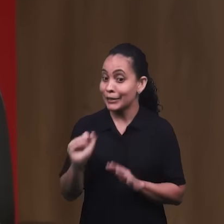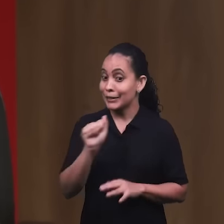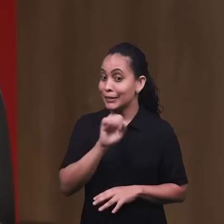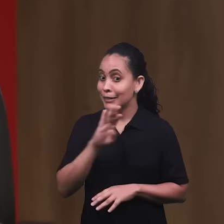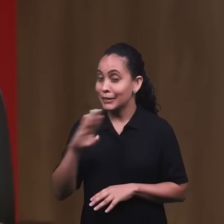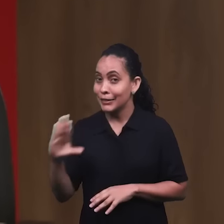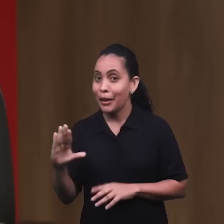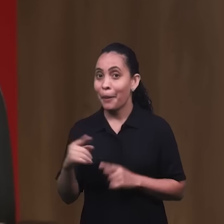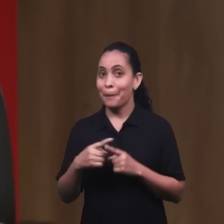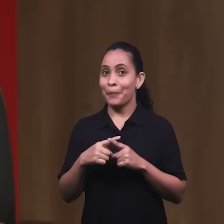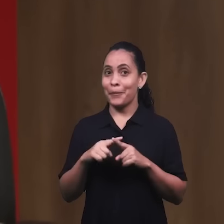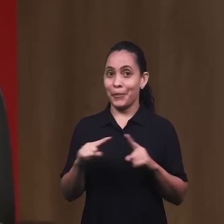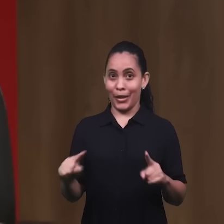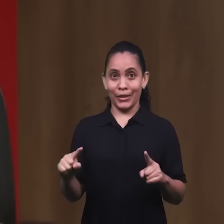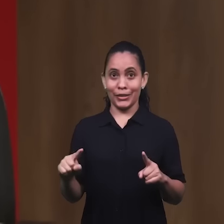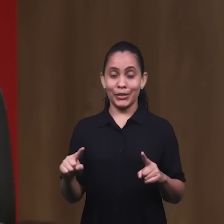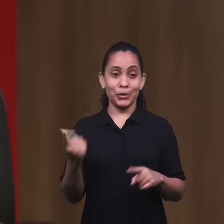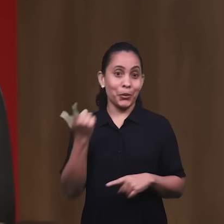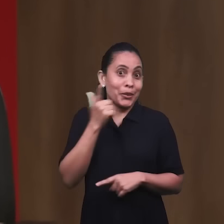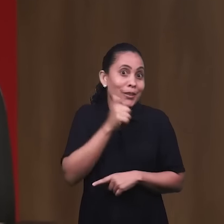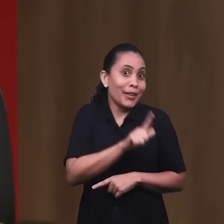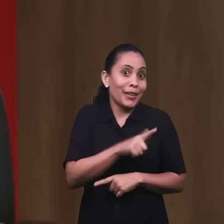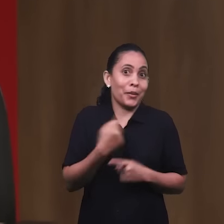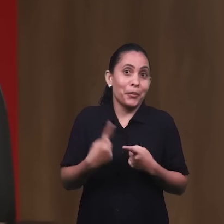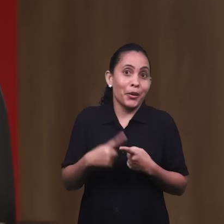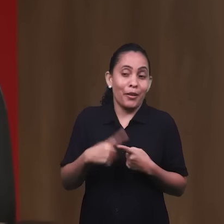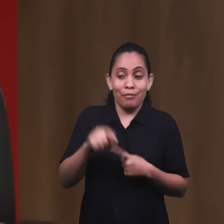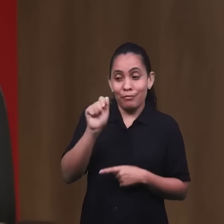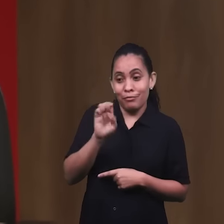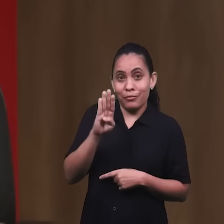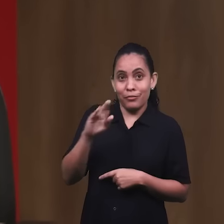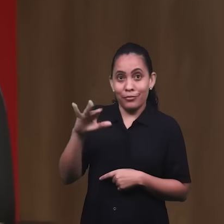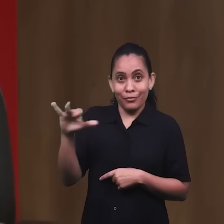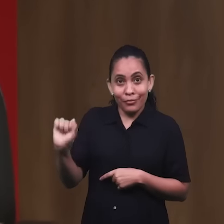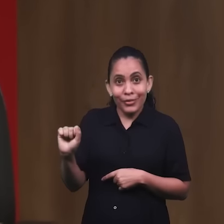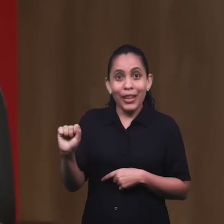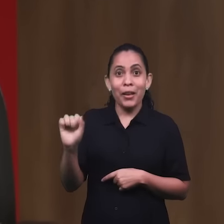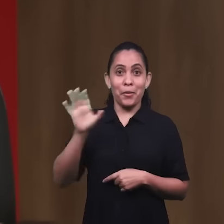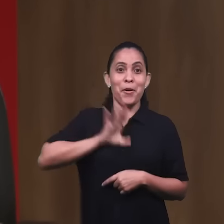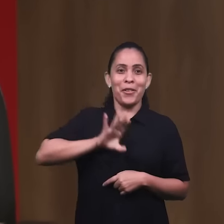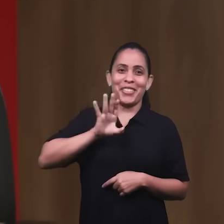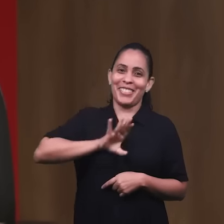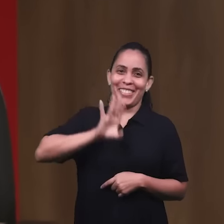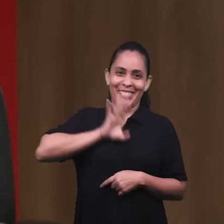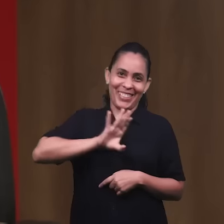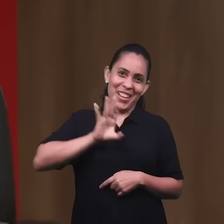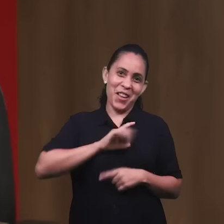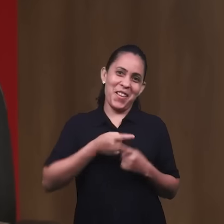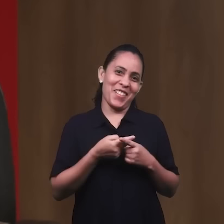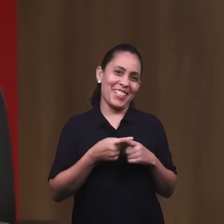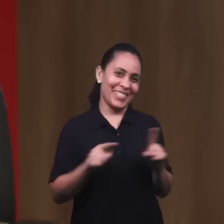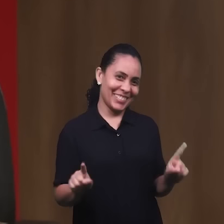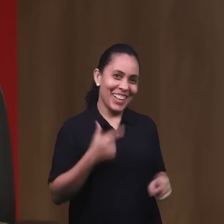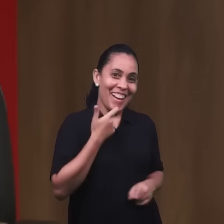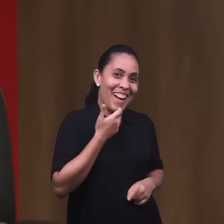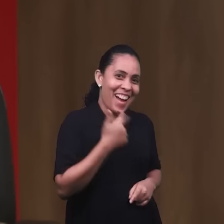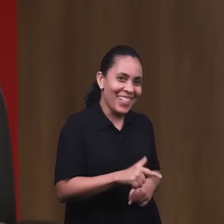alfabeto. Mas o alfabeto não me servia para muita coisa. Por quê? Eu sabia o alfabeto, mas sabia a palavra em português. Ele sabia em